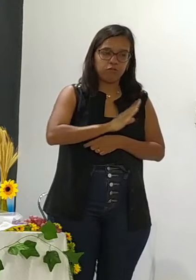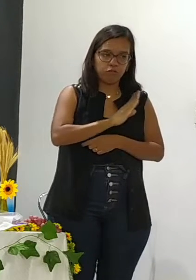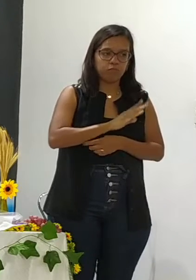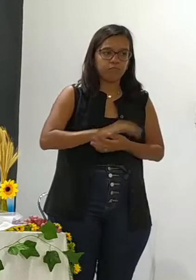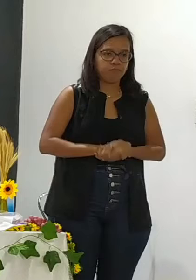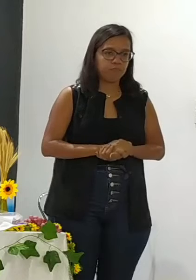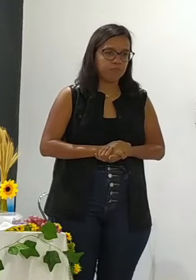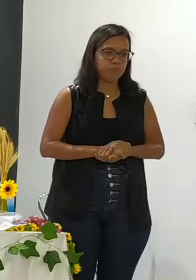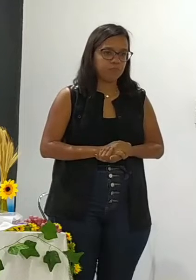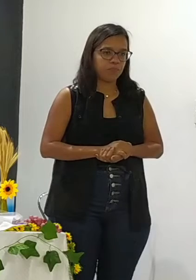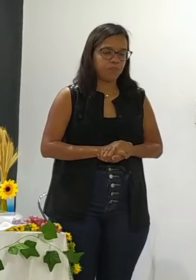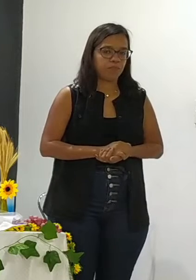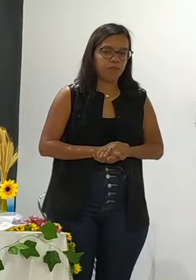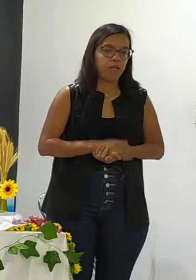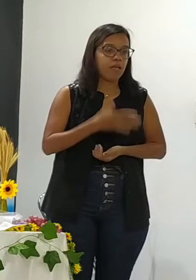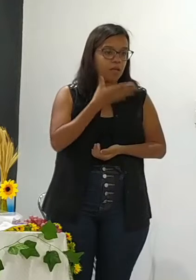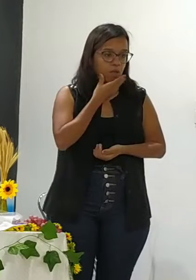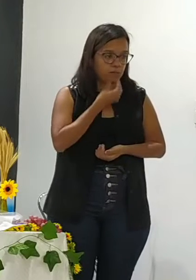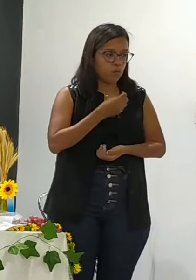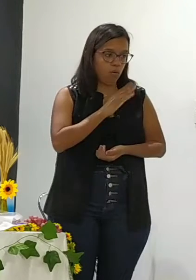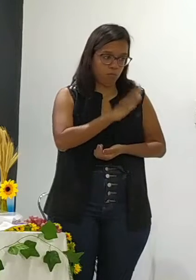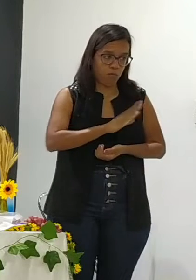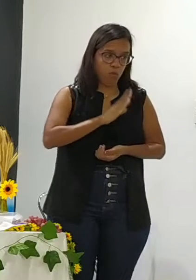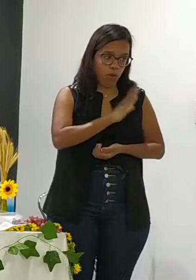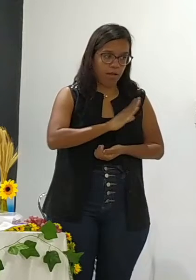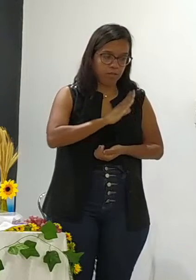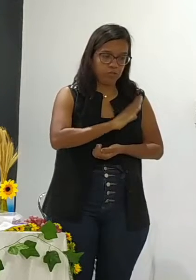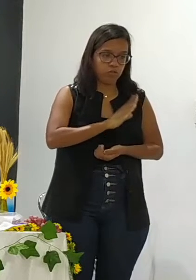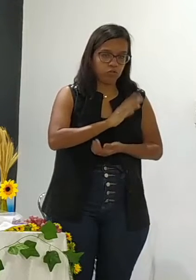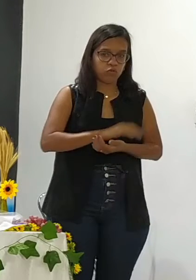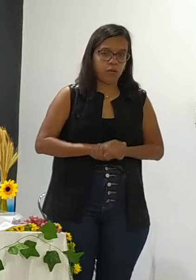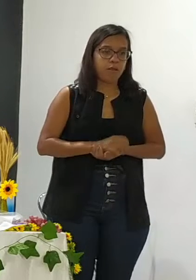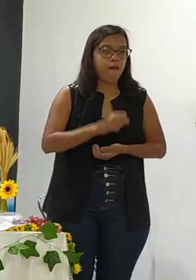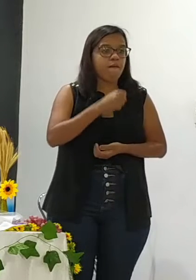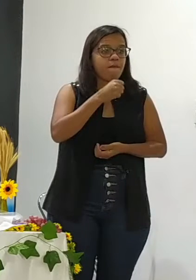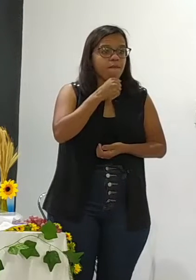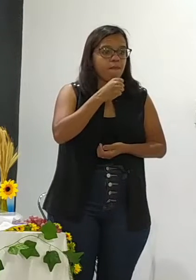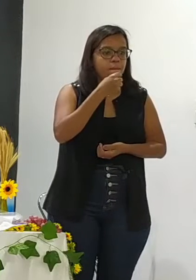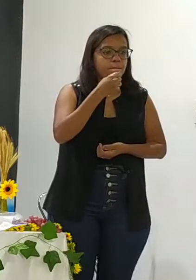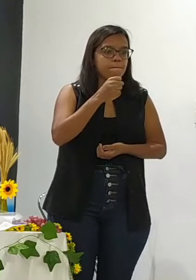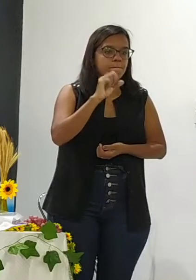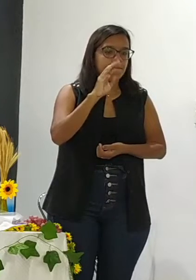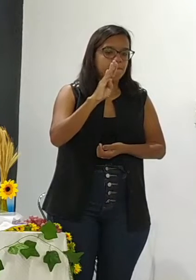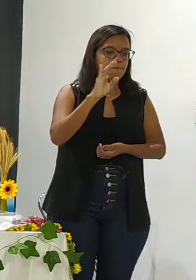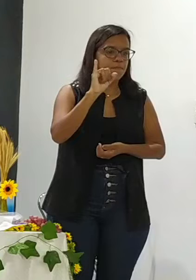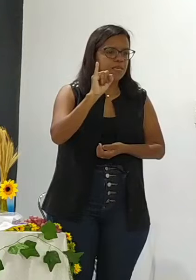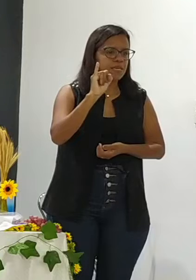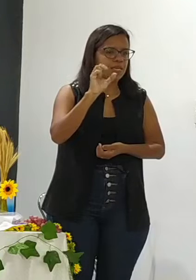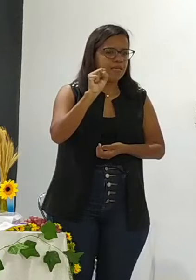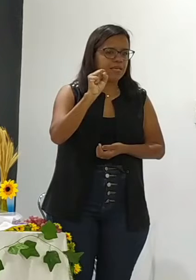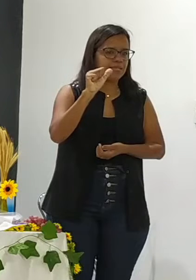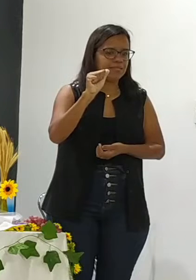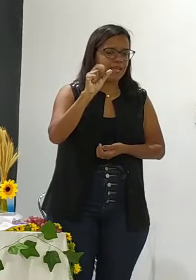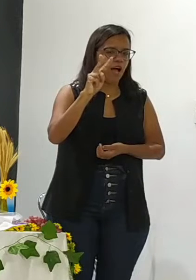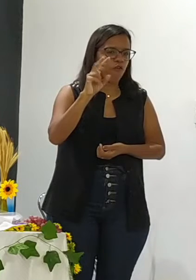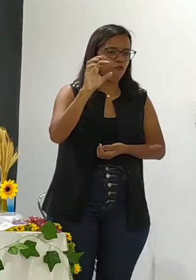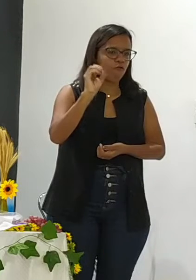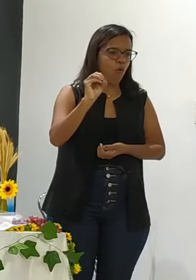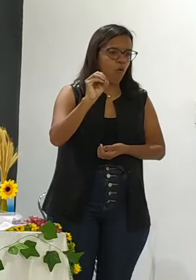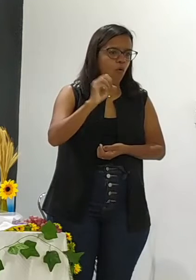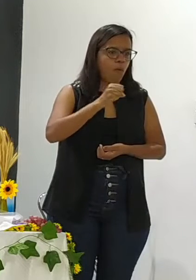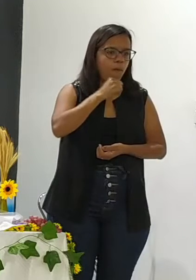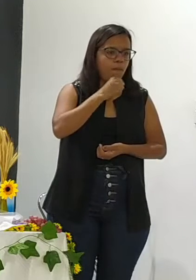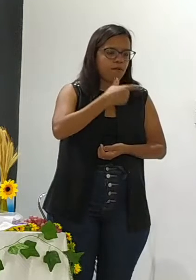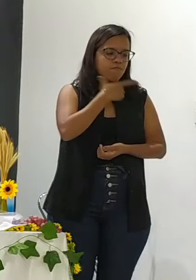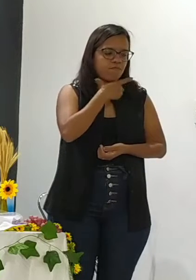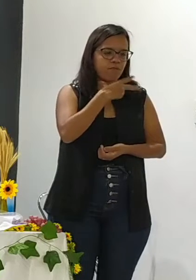Boaz? Boaz é bisavô de Davi. E Ruth também. Uma mulher que